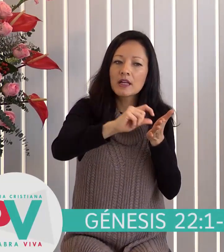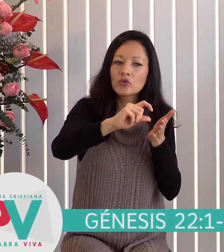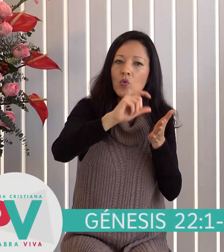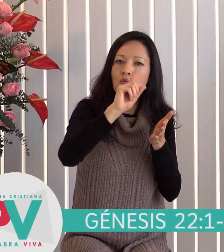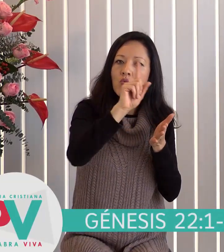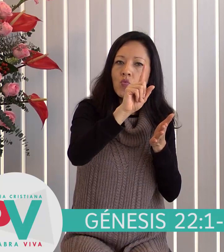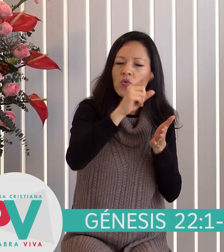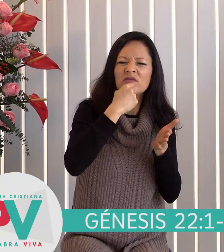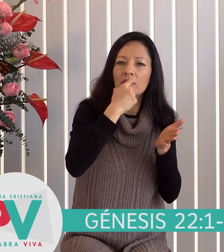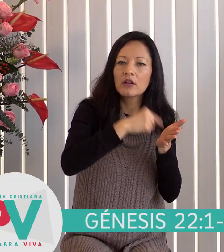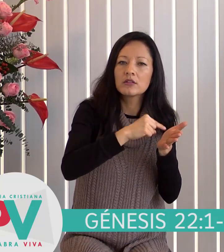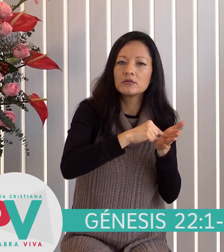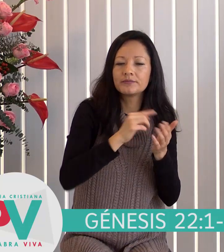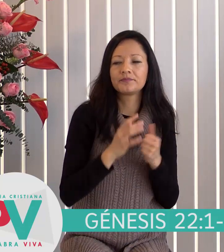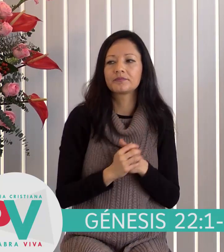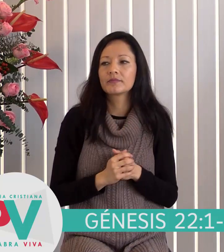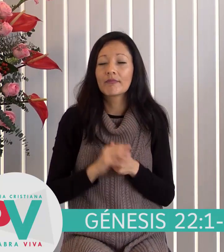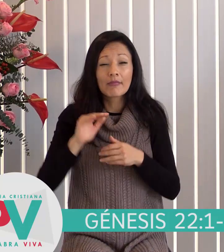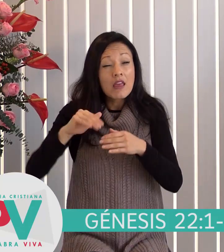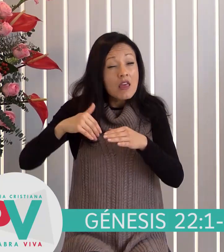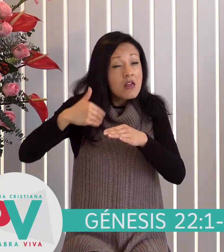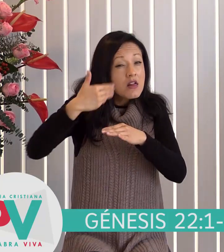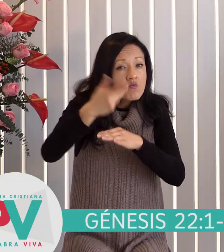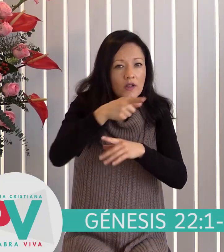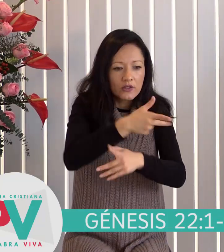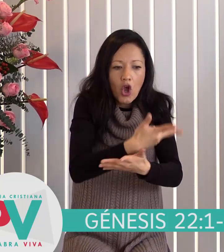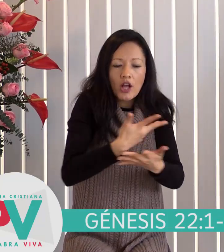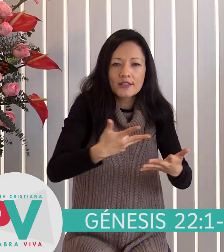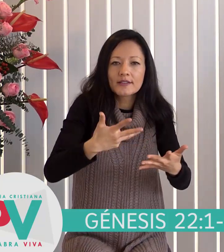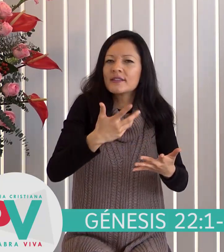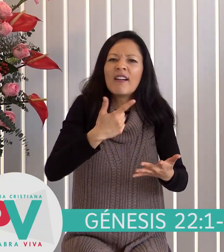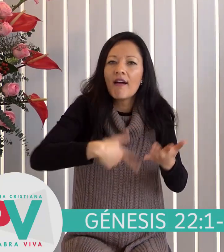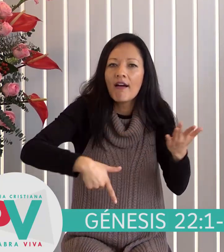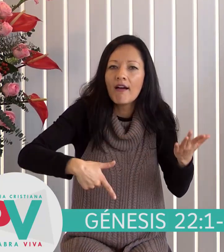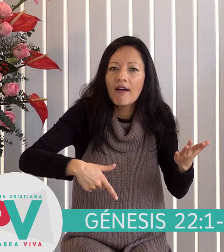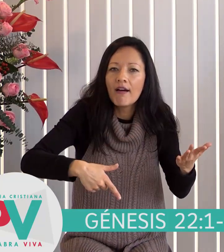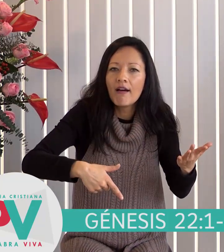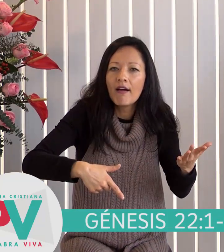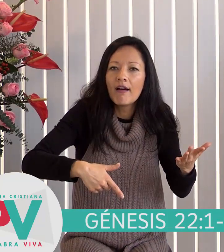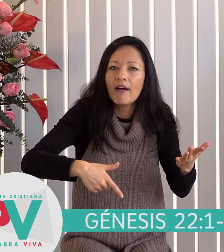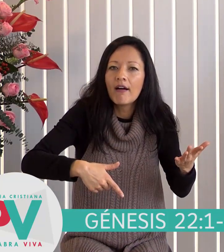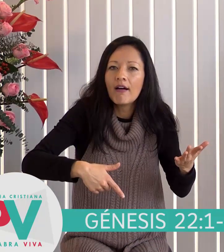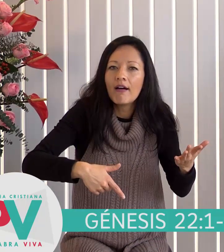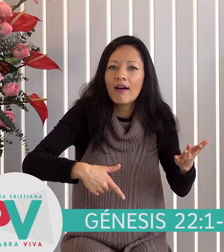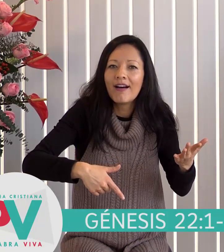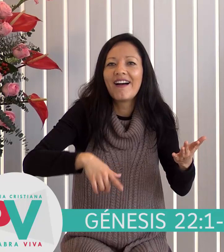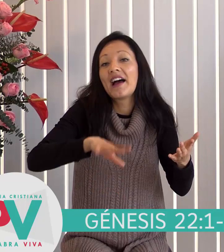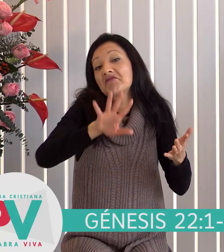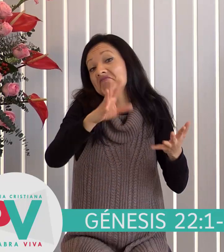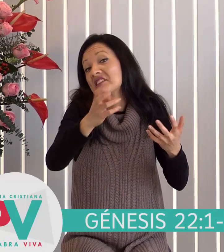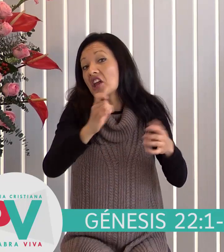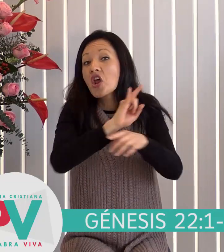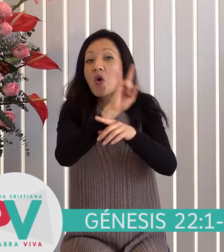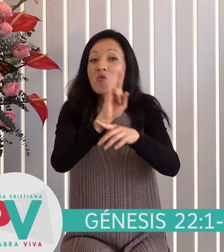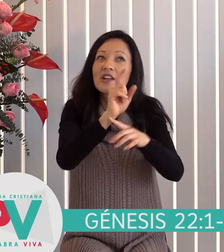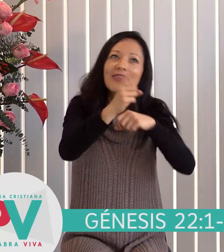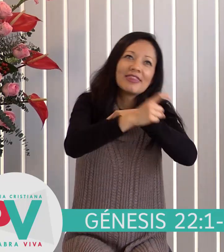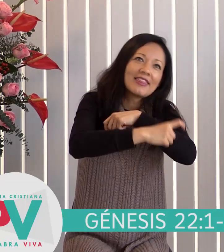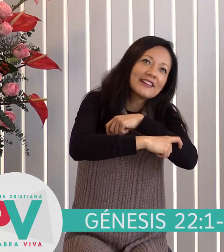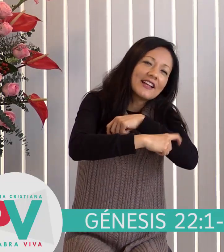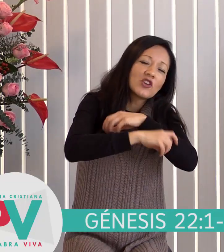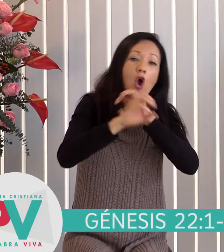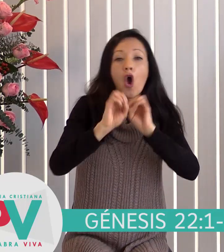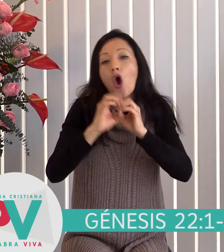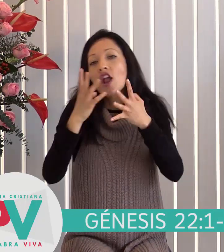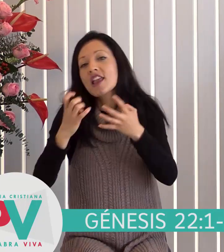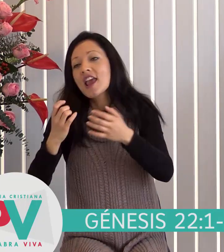versículo 1 dice, aconteció después de estas cosas que, si quiere colocar tentó, puede colocarlo,